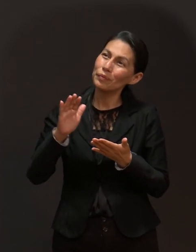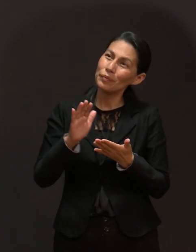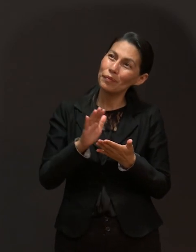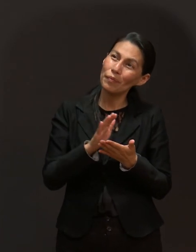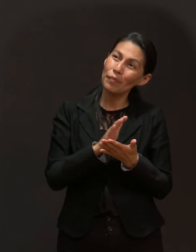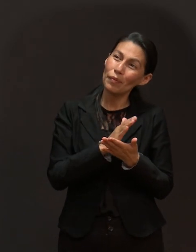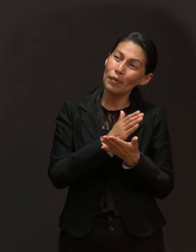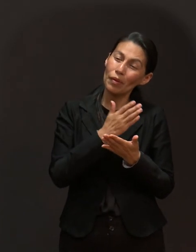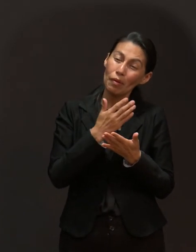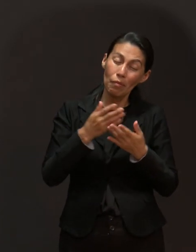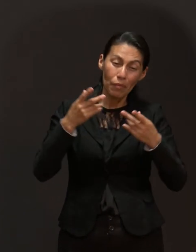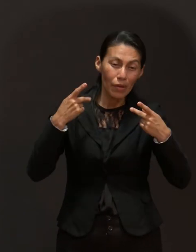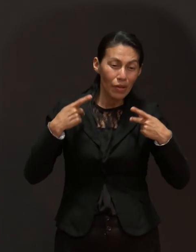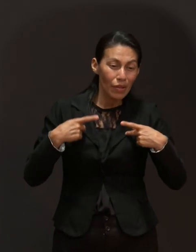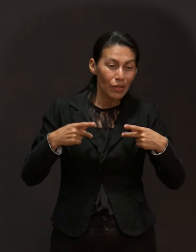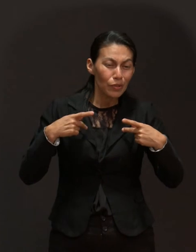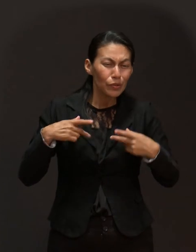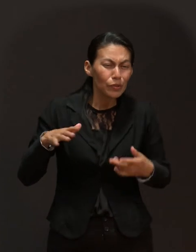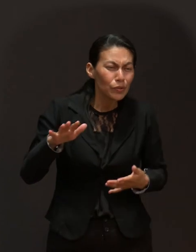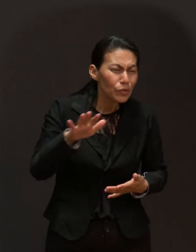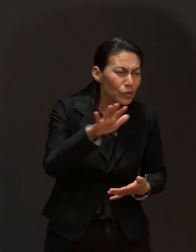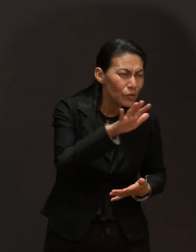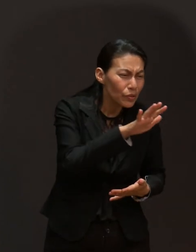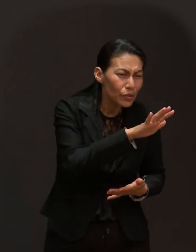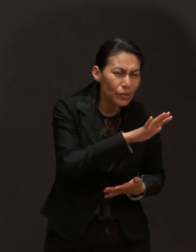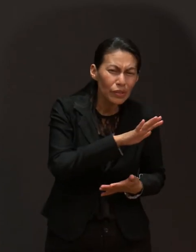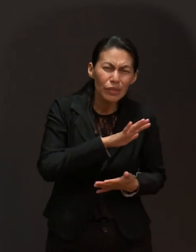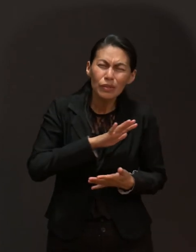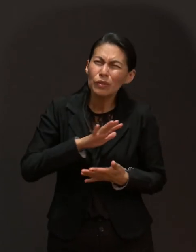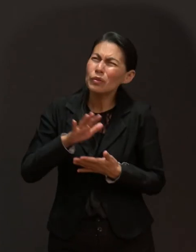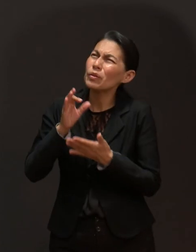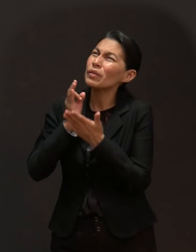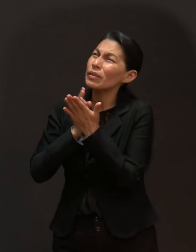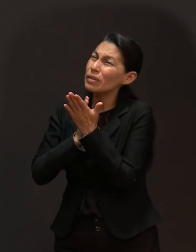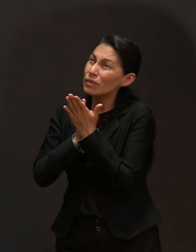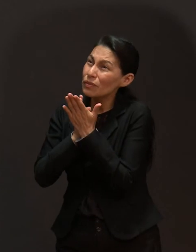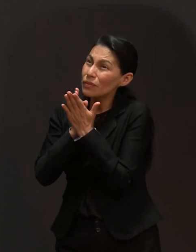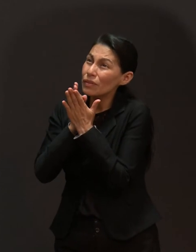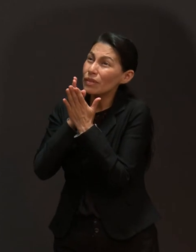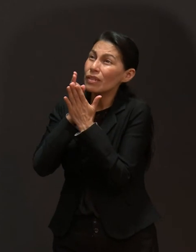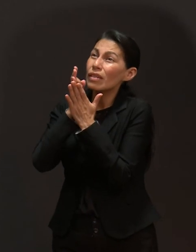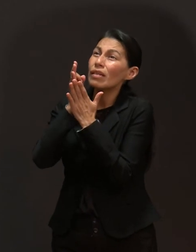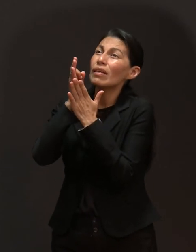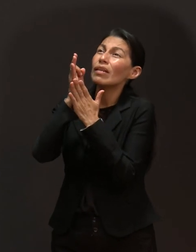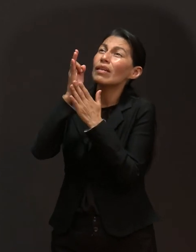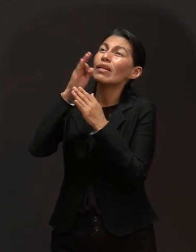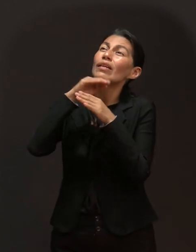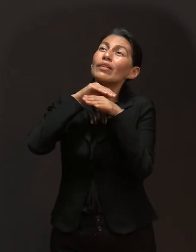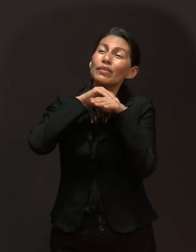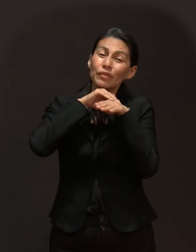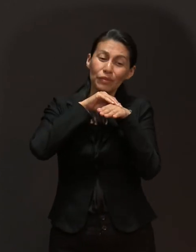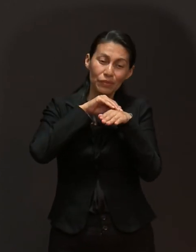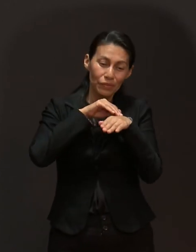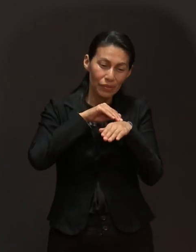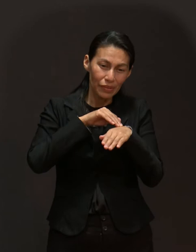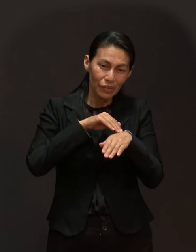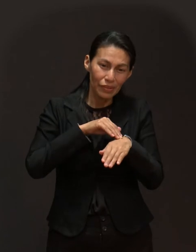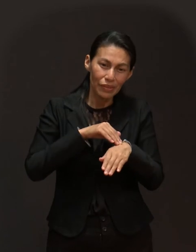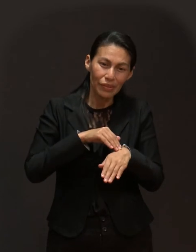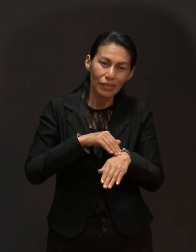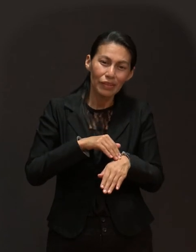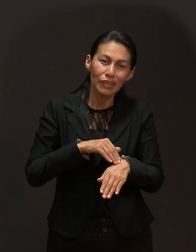descansamos Los que buscamos la senda de